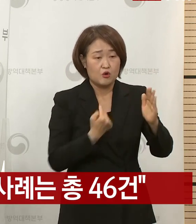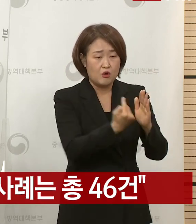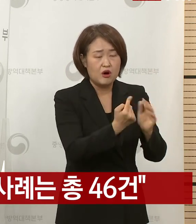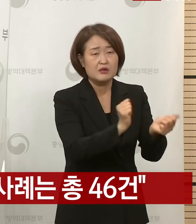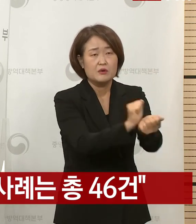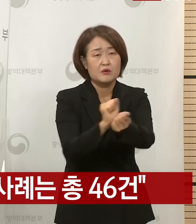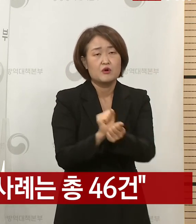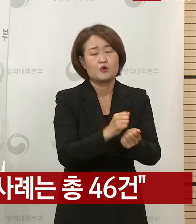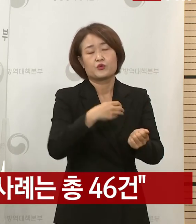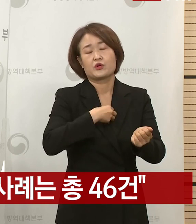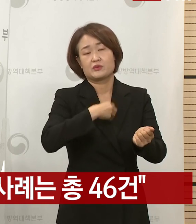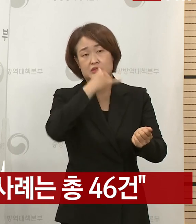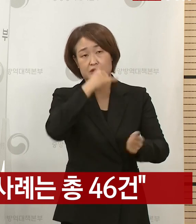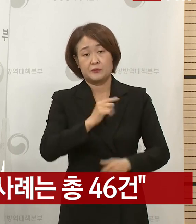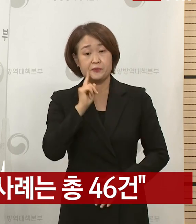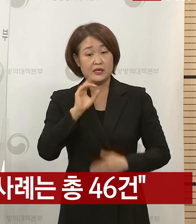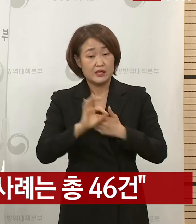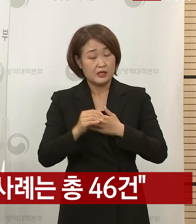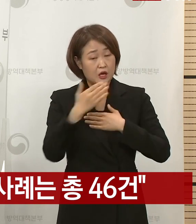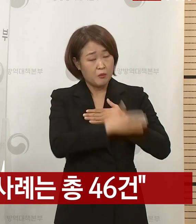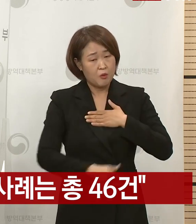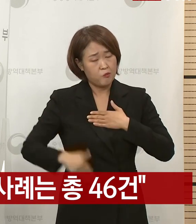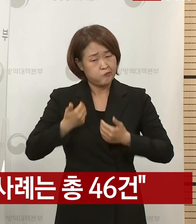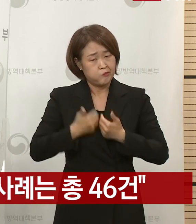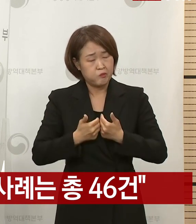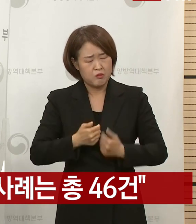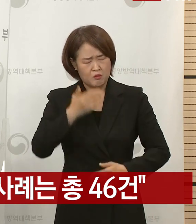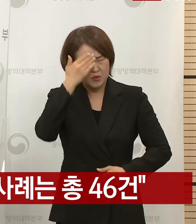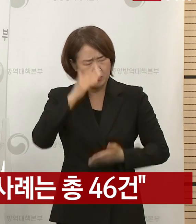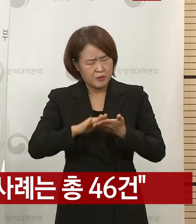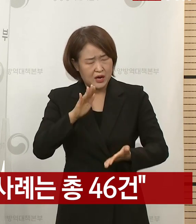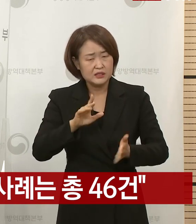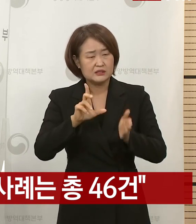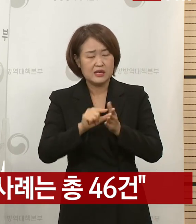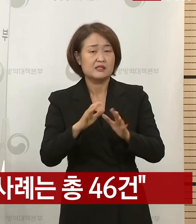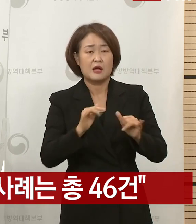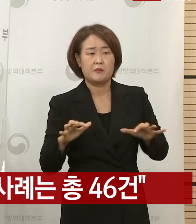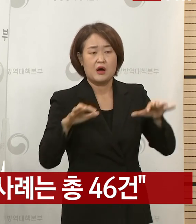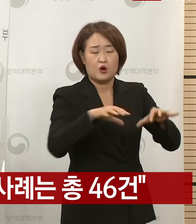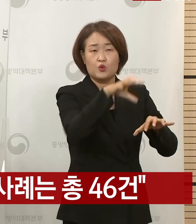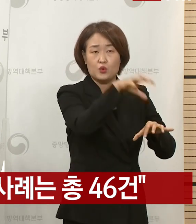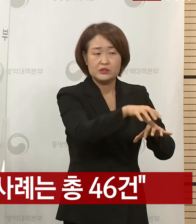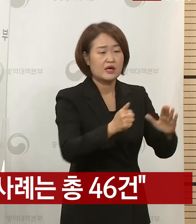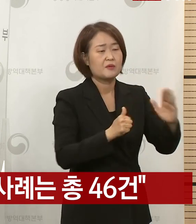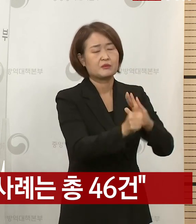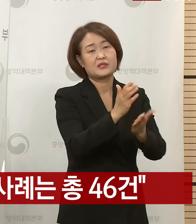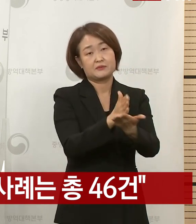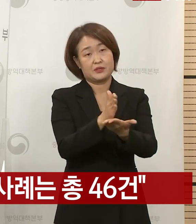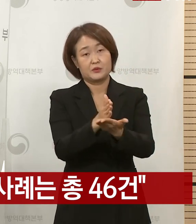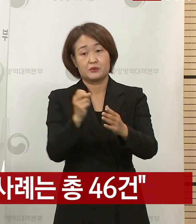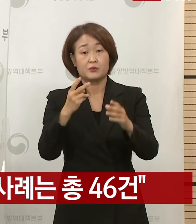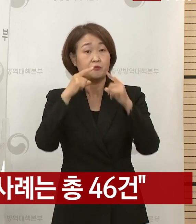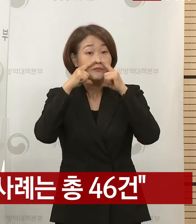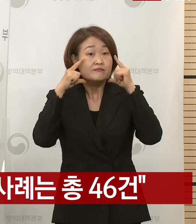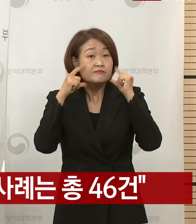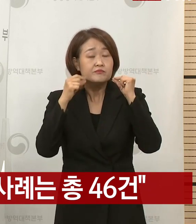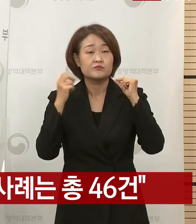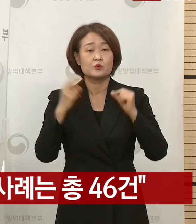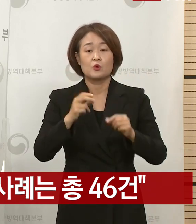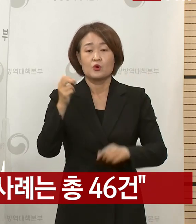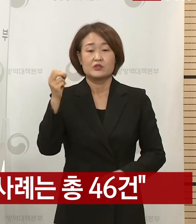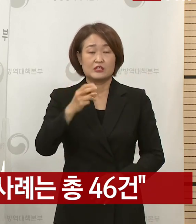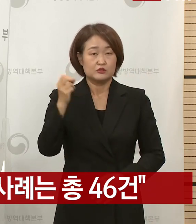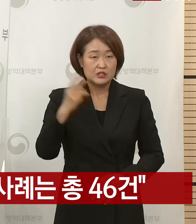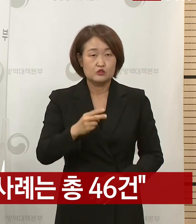높아집니다. 의심 증상이 있을 경우에는 다중이용시설은 반드시 자제하여 주시고 마스크 착용,